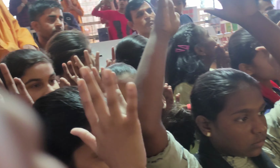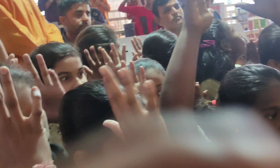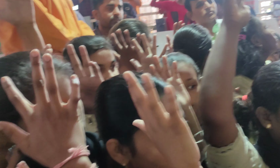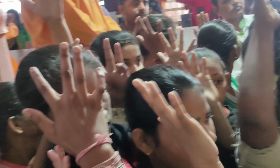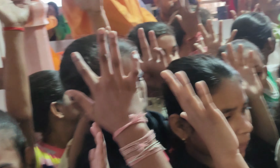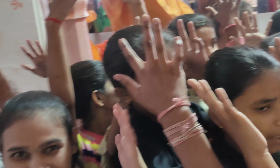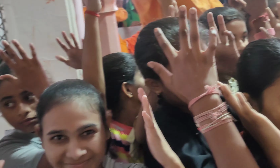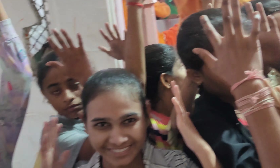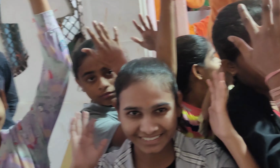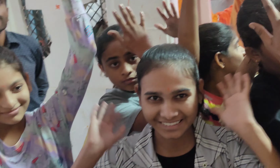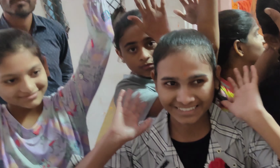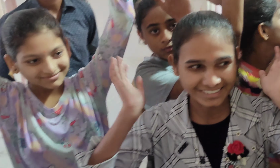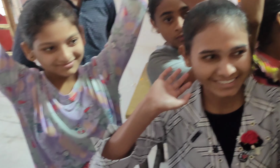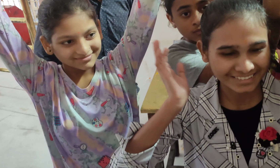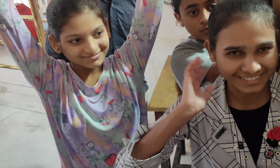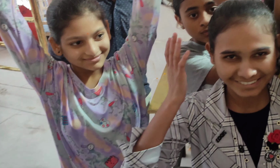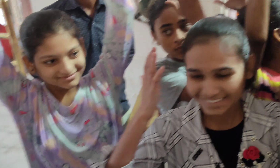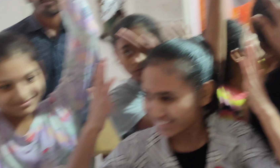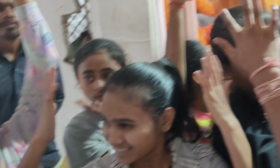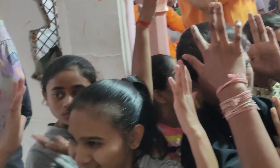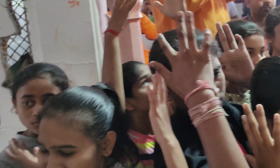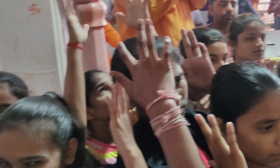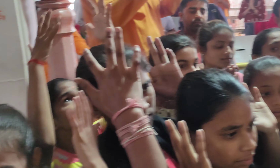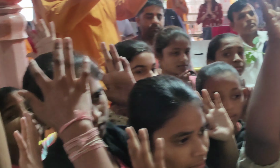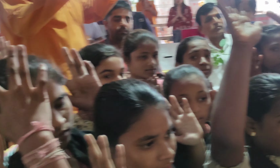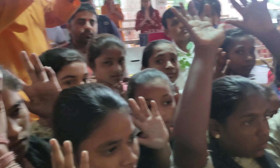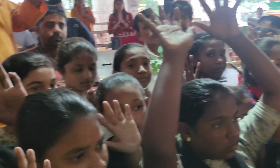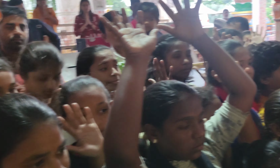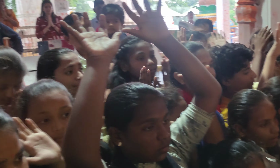सम्मान कर रहे हैं, सारे बच्चों का स्वागत कर रहे हैं।